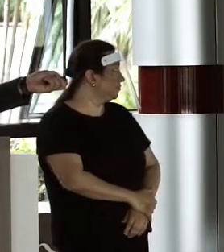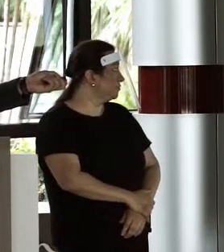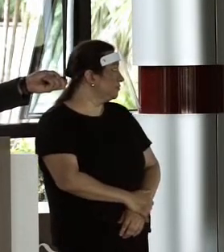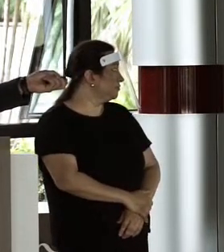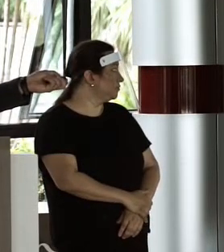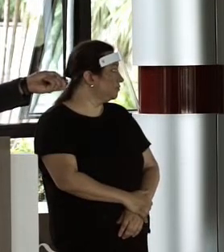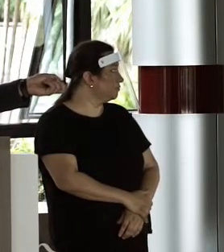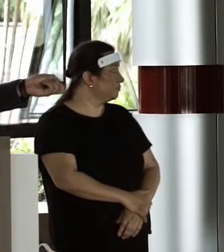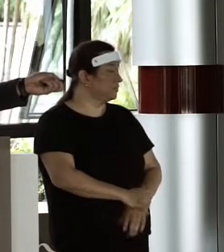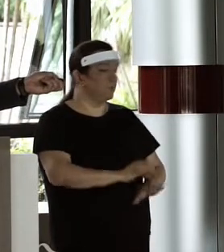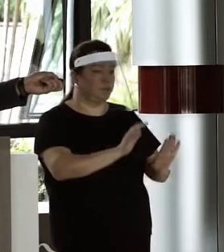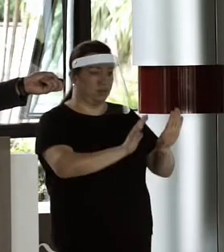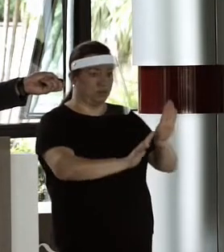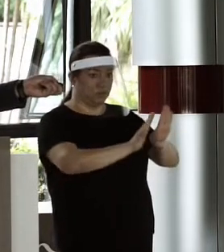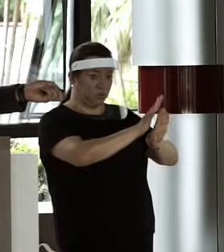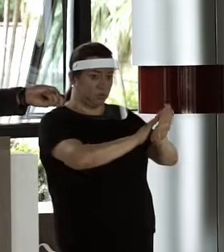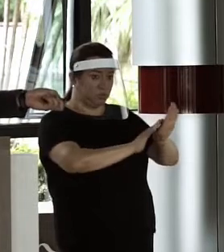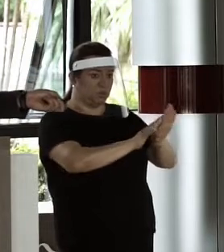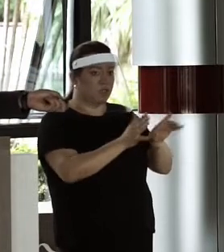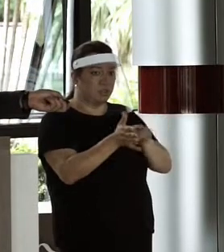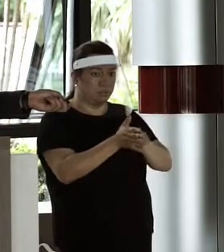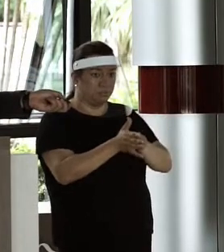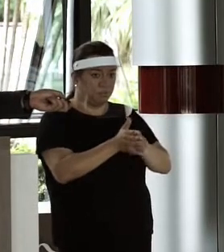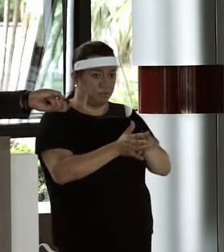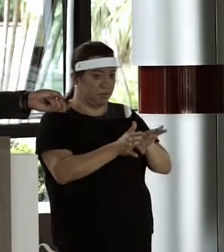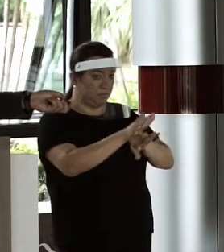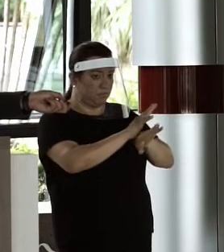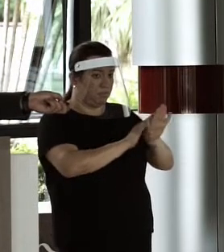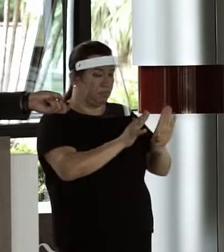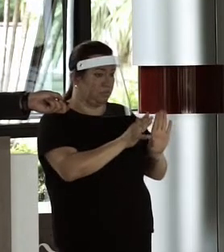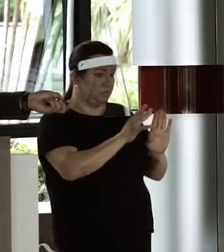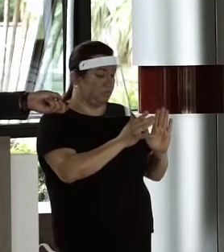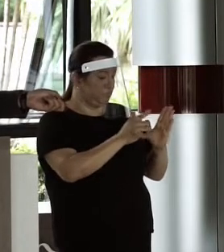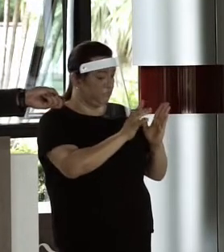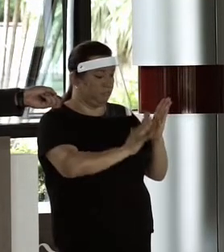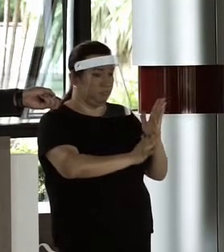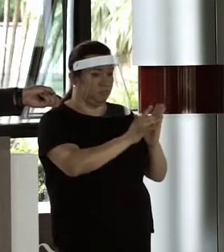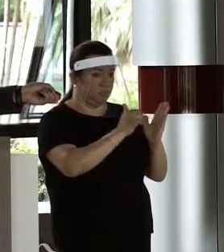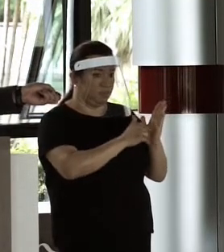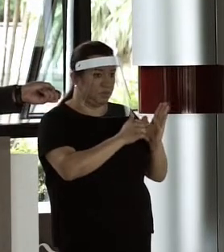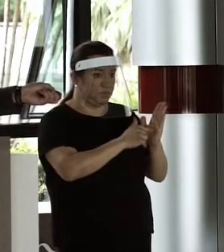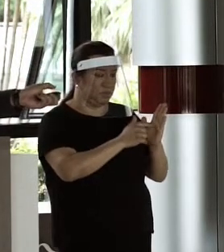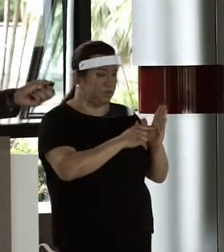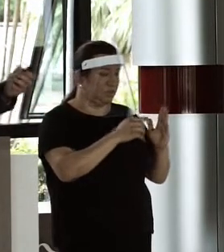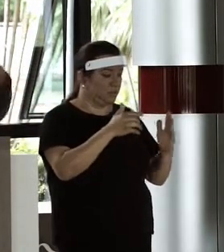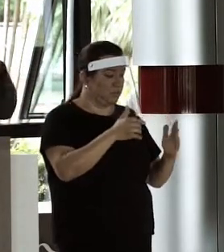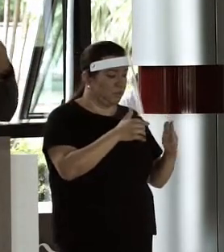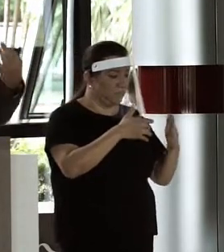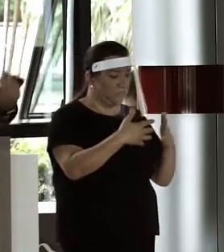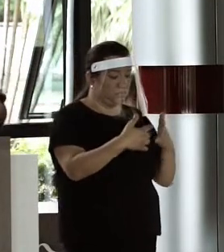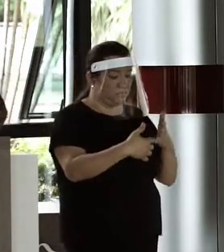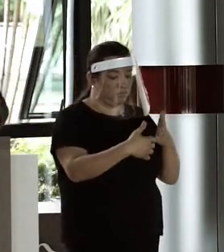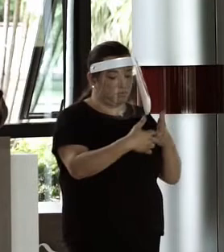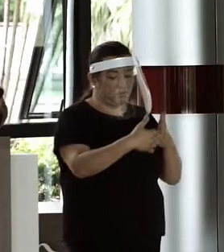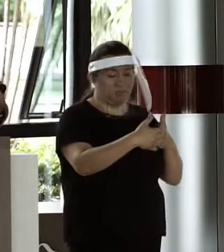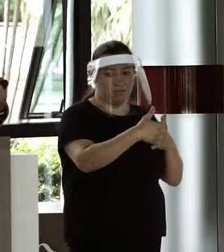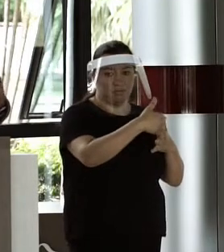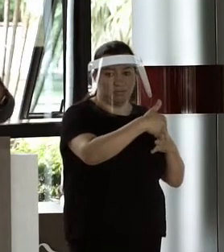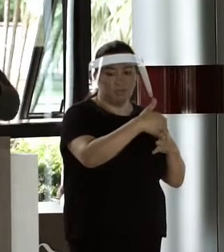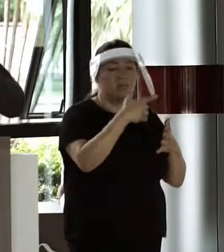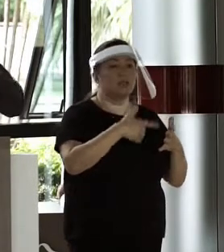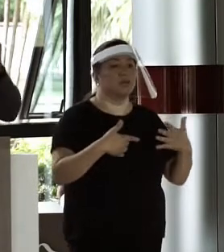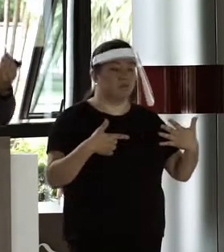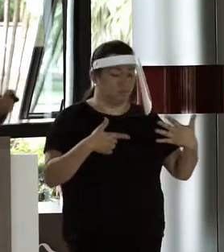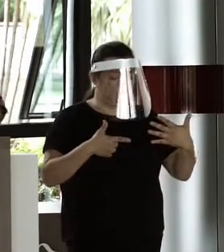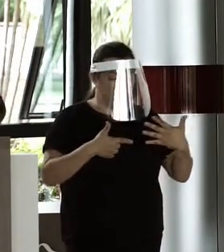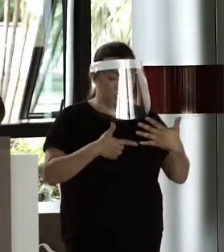análise, certo? Ou seja, eu tenho uma influência do objeto, eu tenho uma influência de um meio adjacente a ele, que